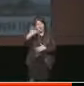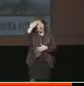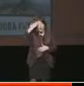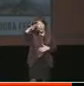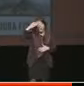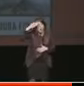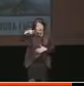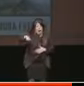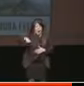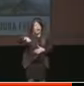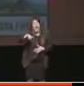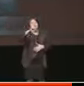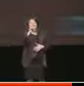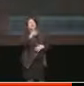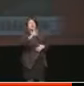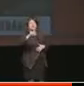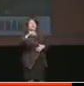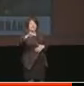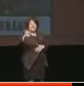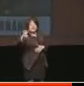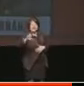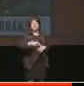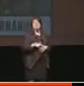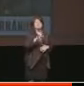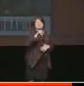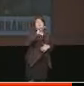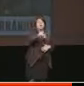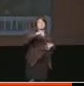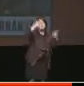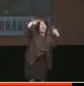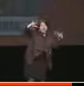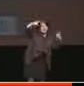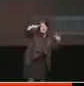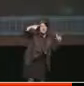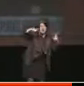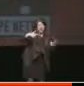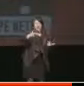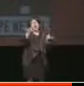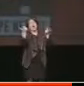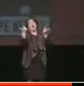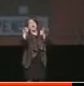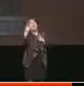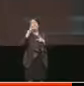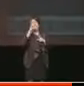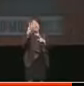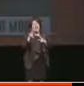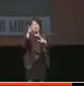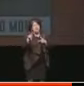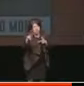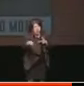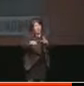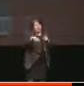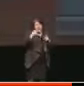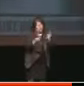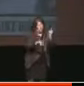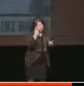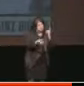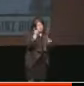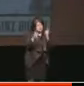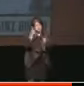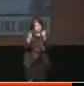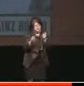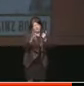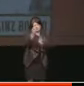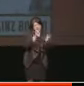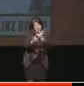dal Cile Guadalupe Nettel ed Emiliano Monge dal Messico Catrina Sainsborgo dal Venezuela e tanti altri che hanno accettato di far